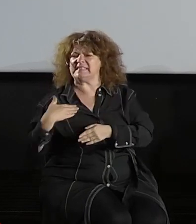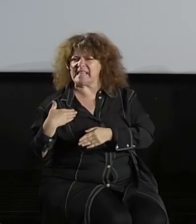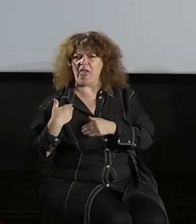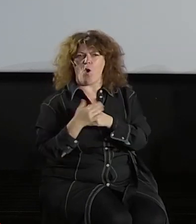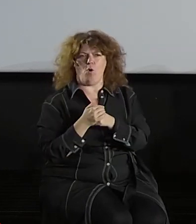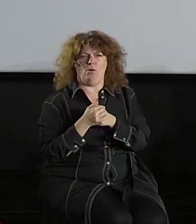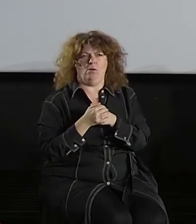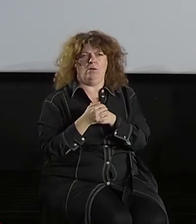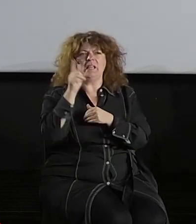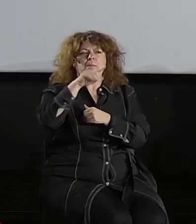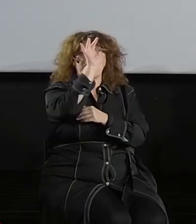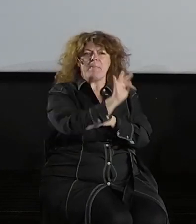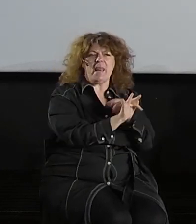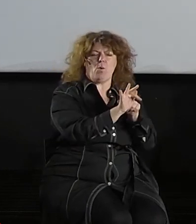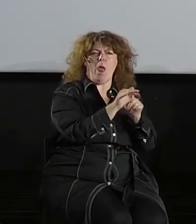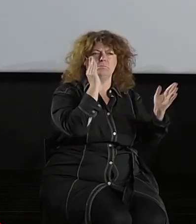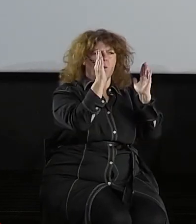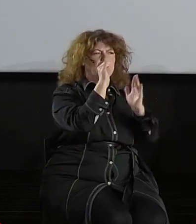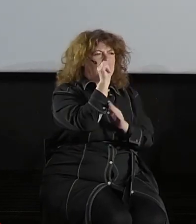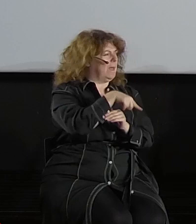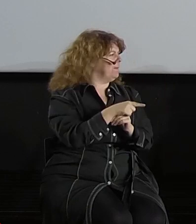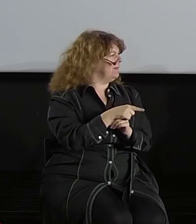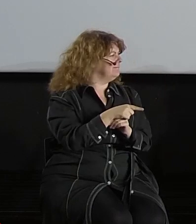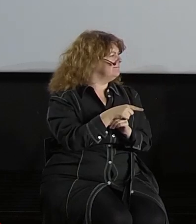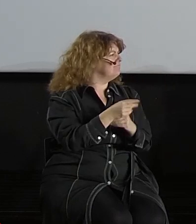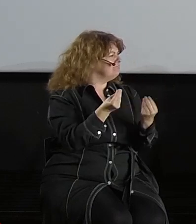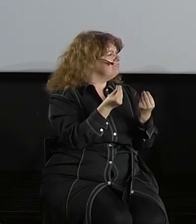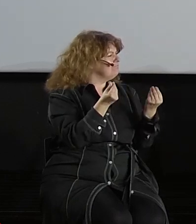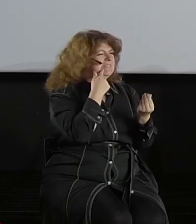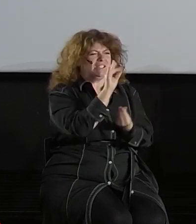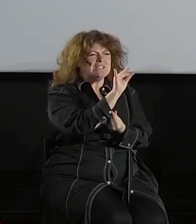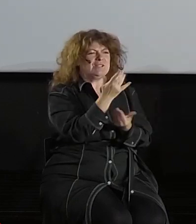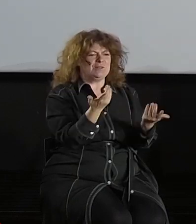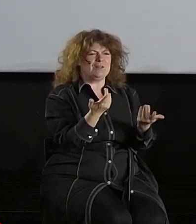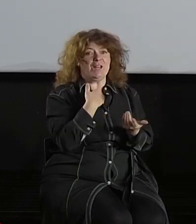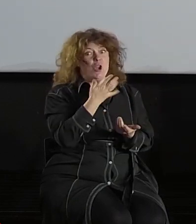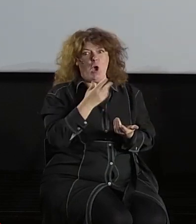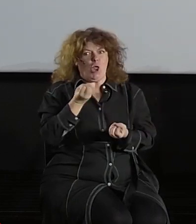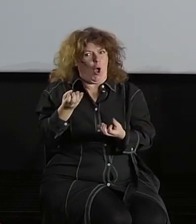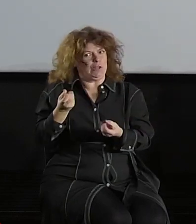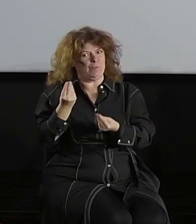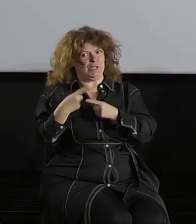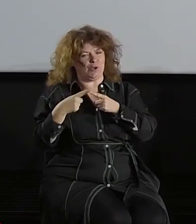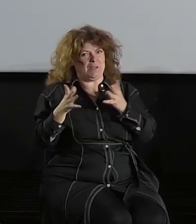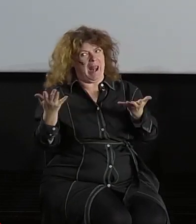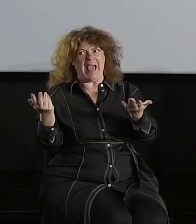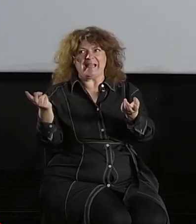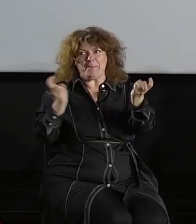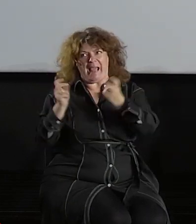eso y en la película también no hay un momento que sí sí claro es que ahí no quiero desvelar muchas cosas para que vengan a ver el